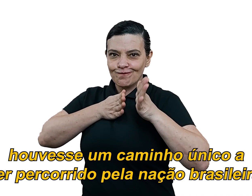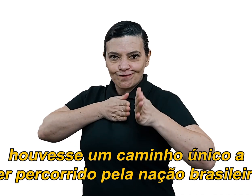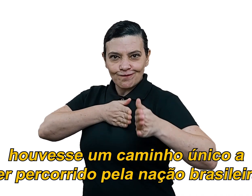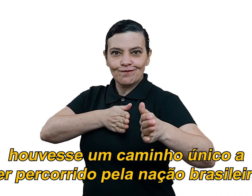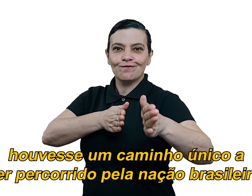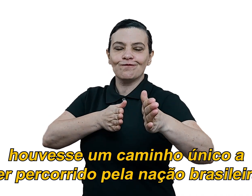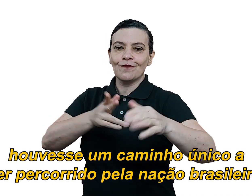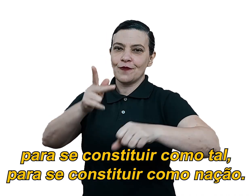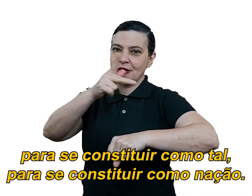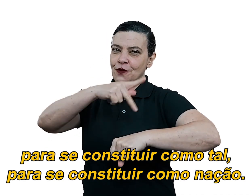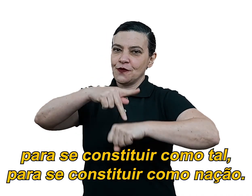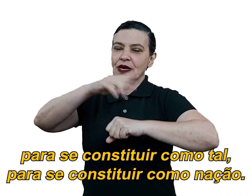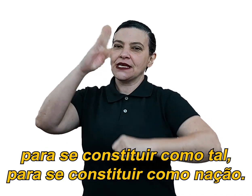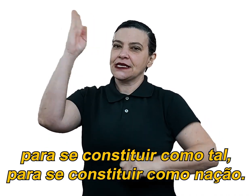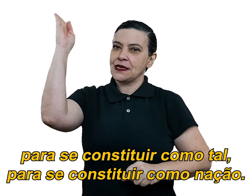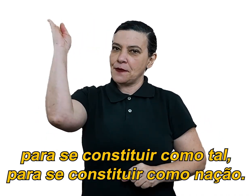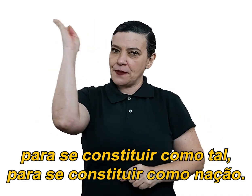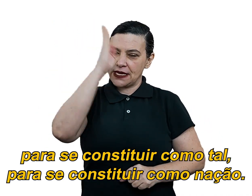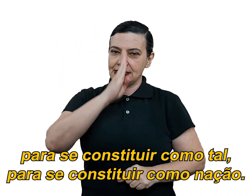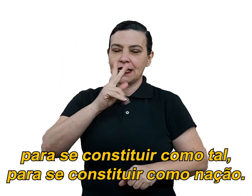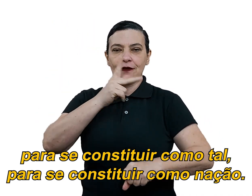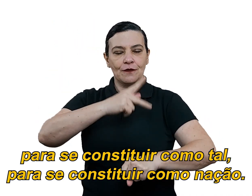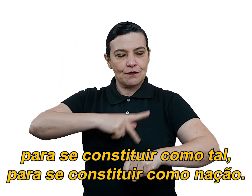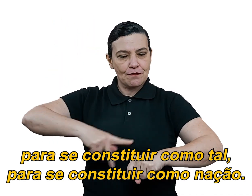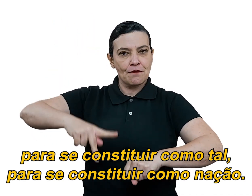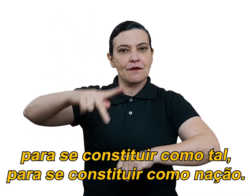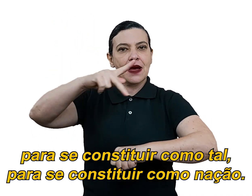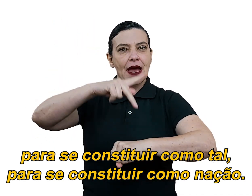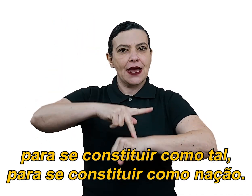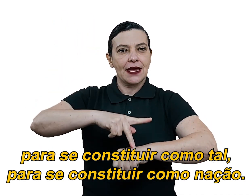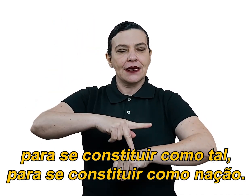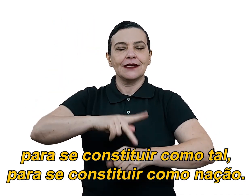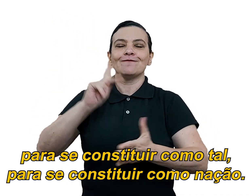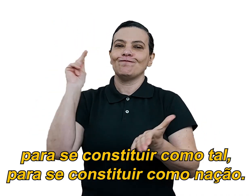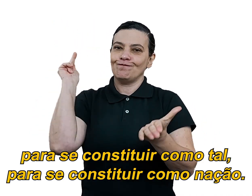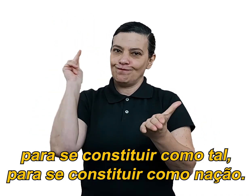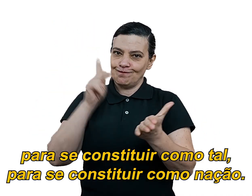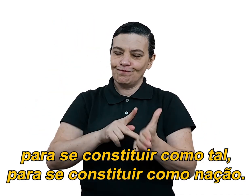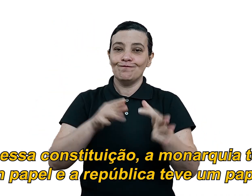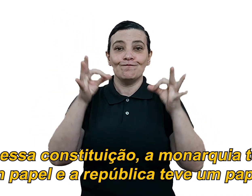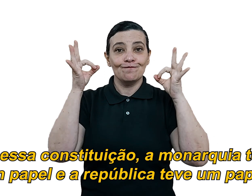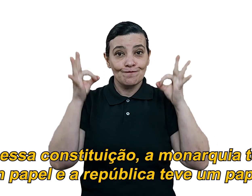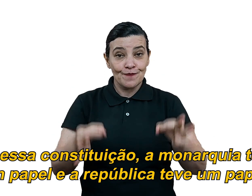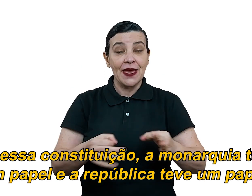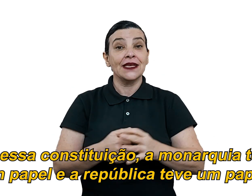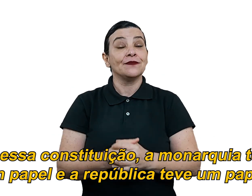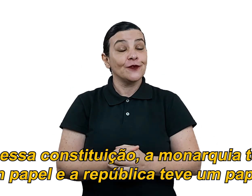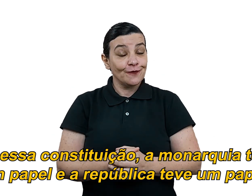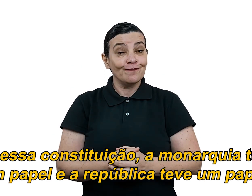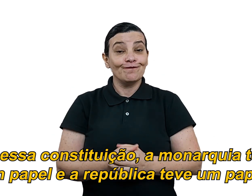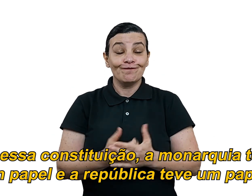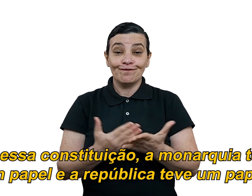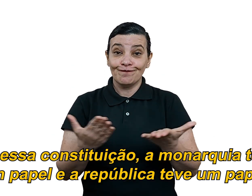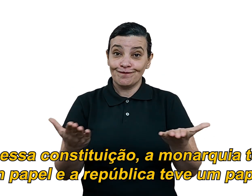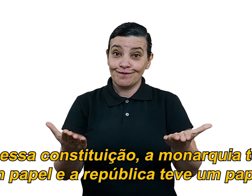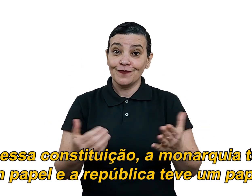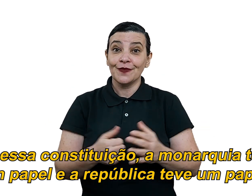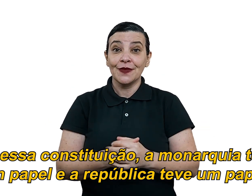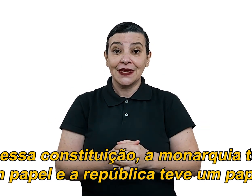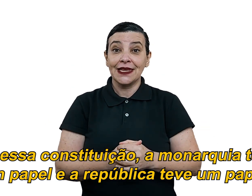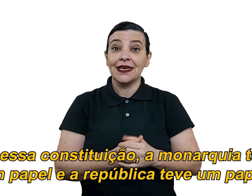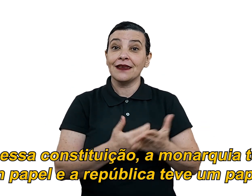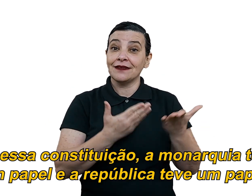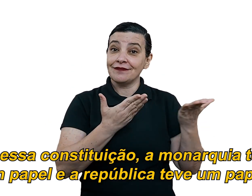pela nação brasileira para se constituir como tal, para se constituir como nação. E nessa Constituição,